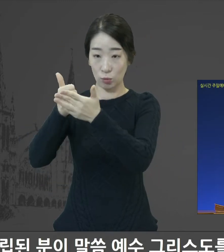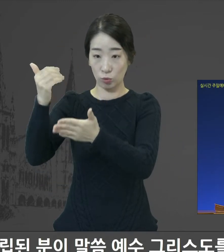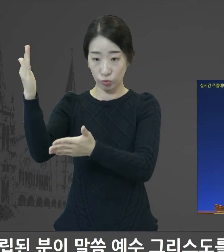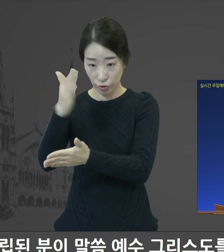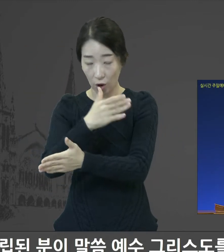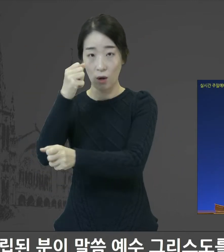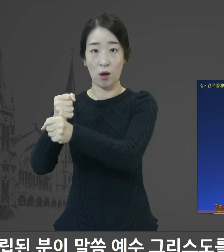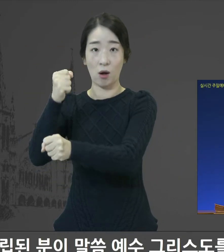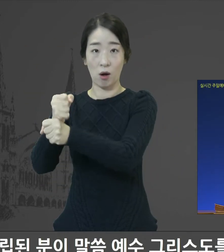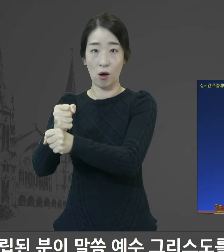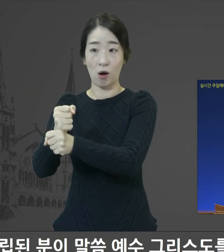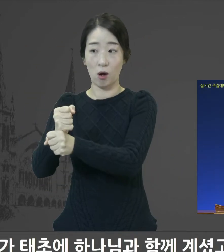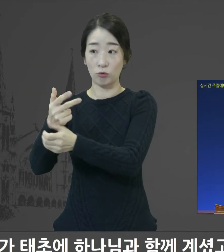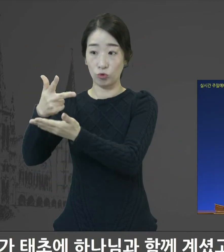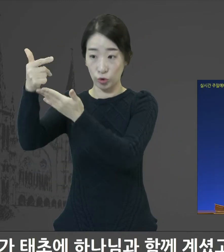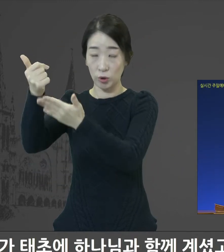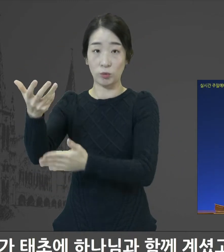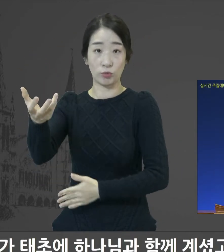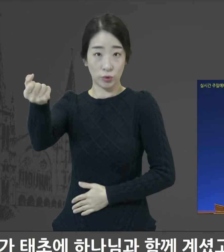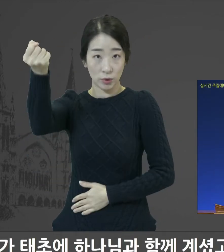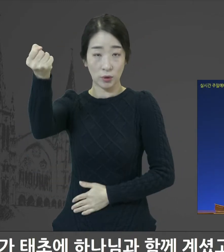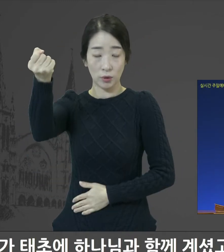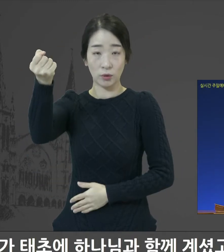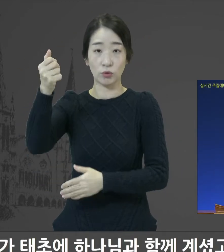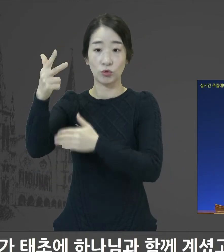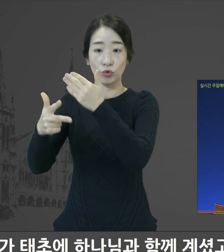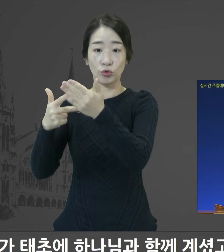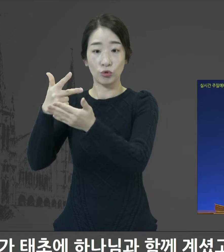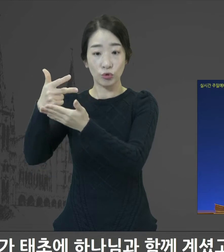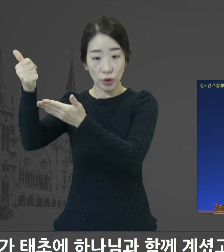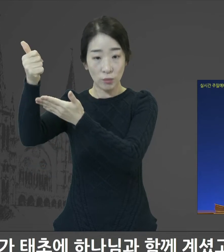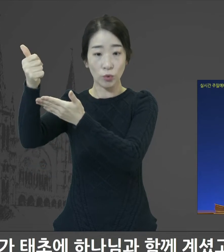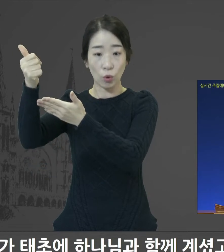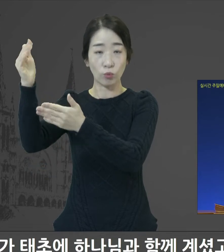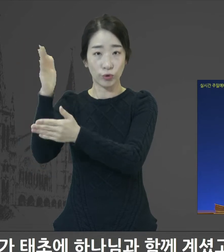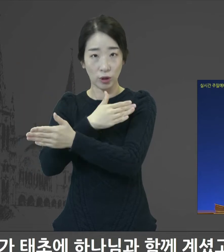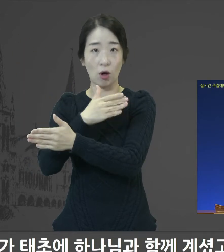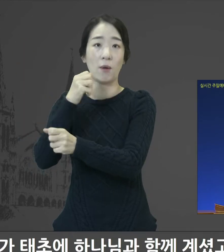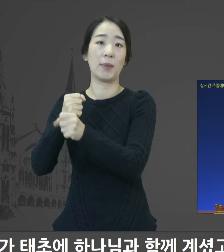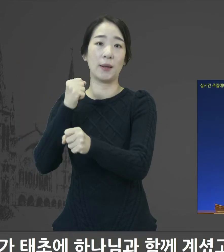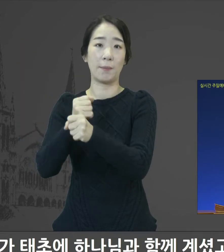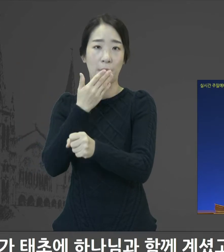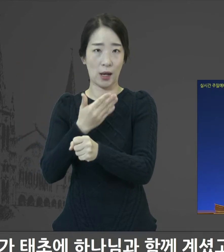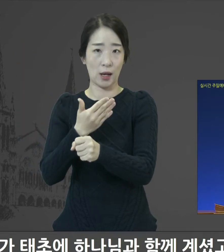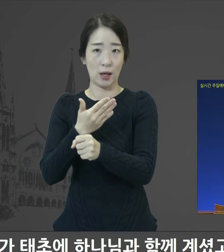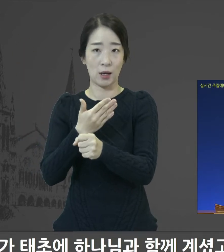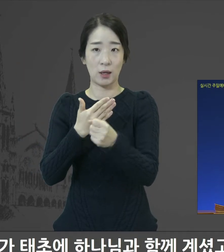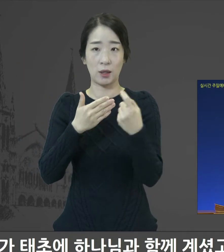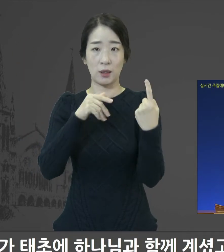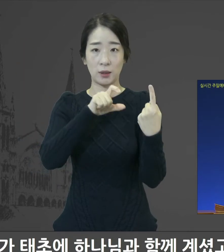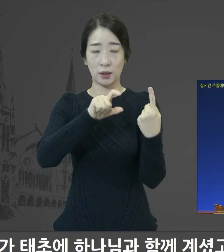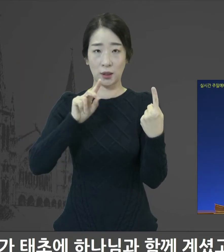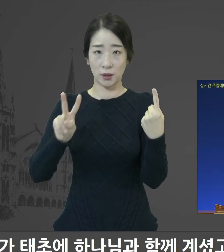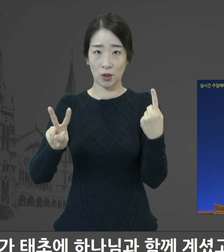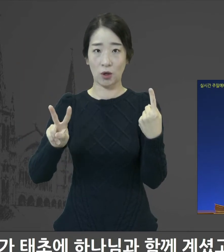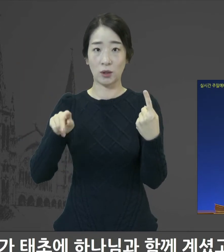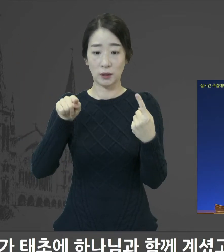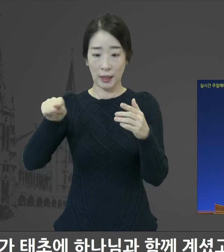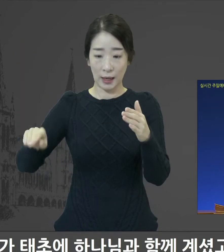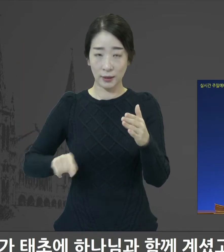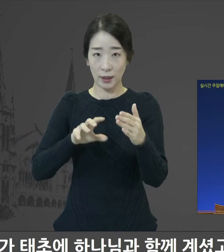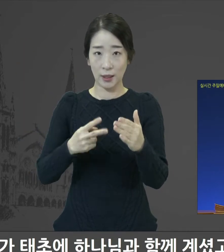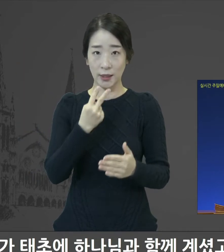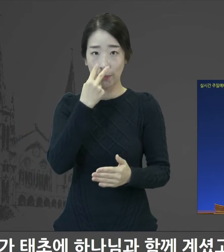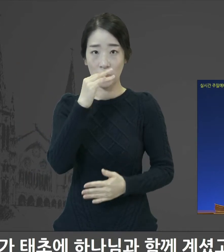하나도 그가 없이는 된 것이 없느니라. 4절 같이 한번 읽으십시다. 그 안에 생명이 있었으니